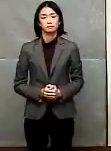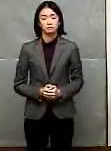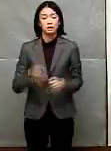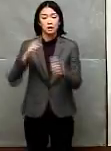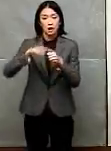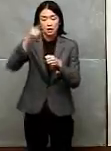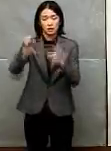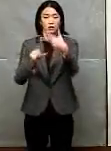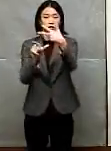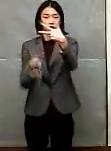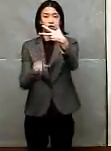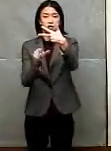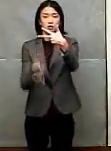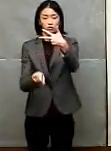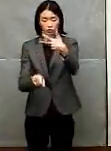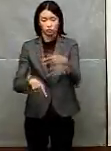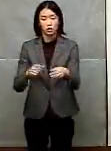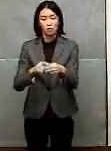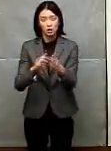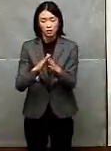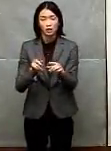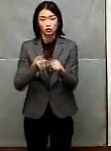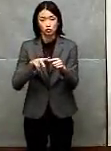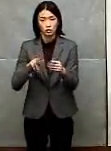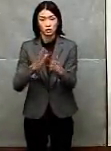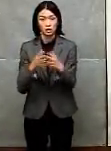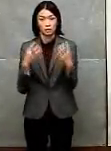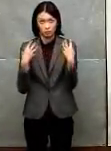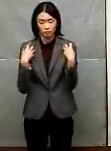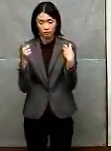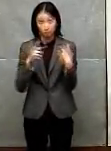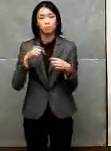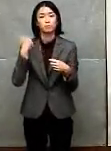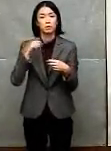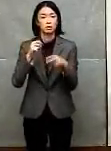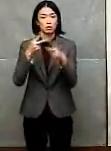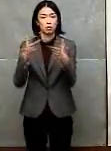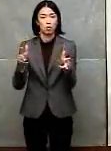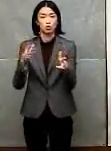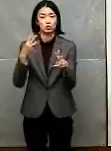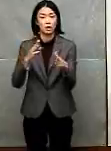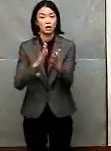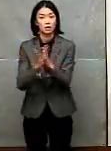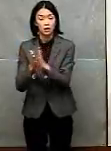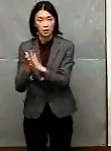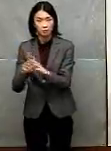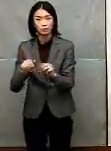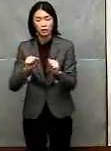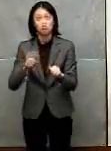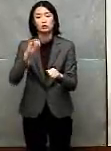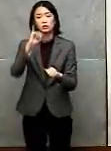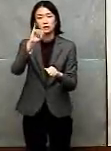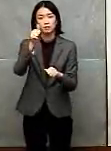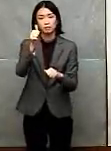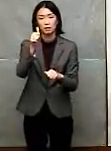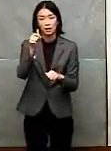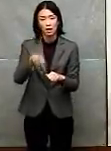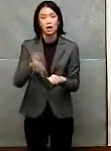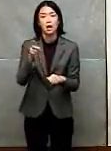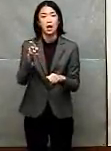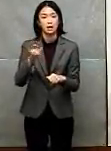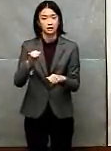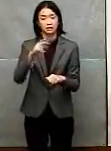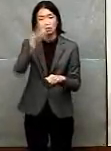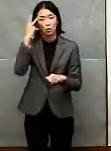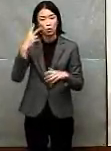来年の7月に本県を幹事県として南東北3県で開催されるインターハイの開催